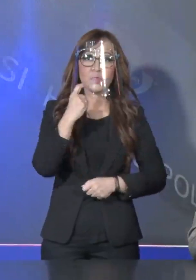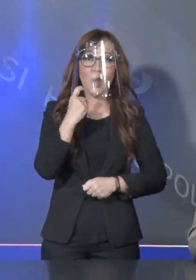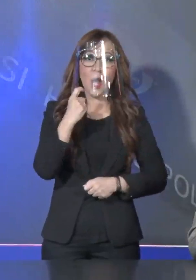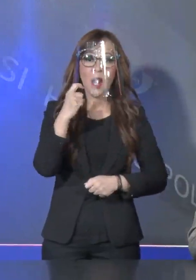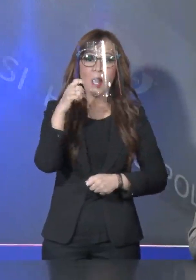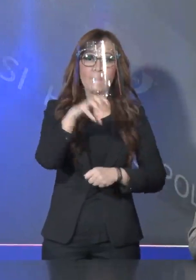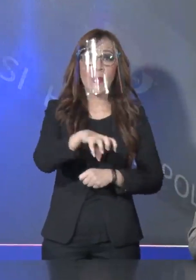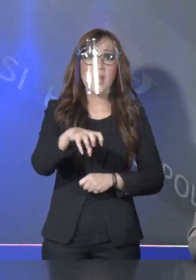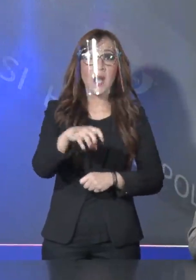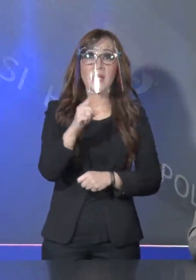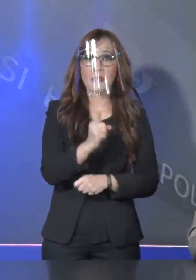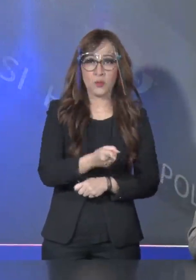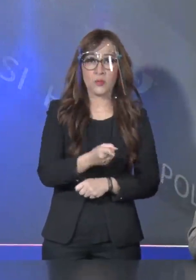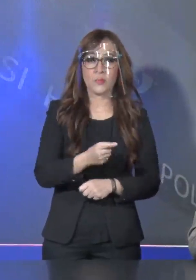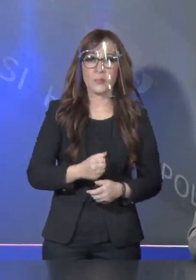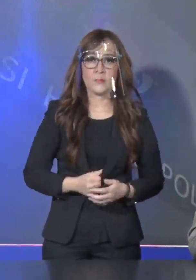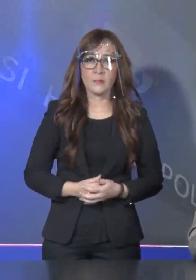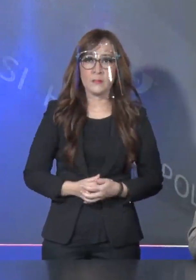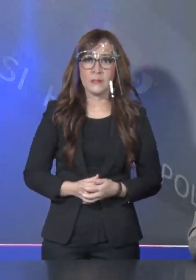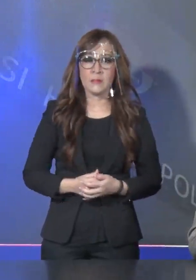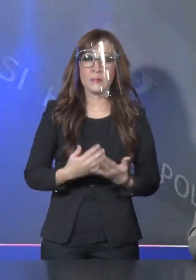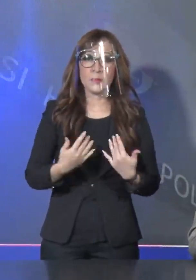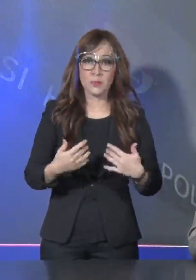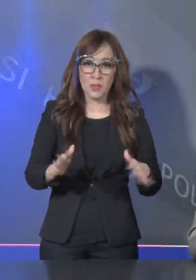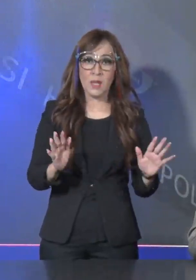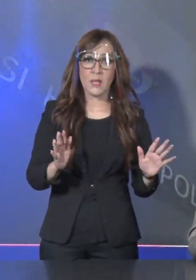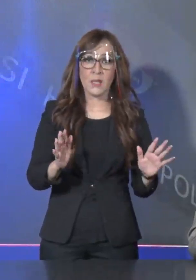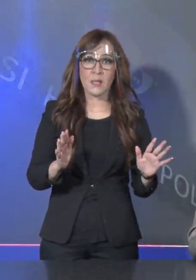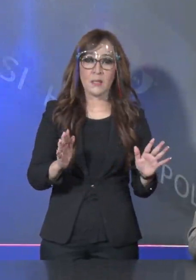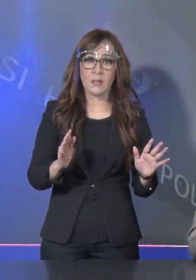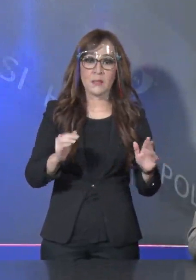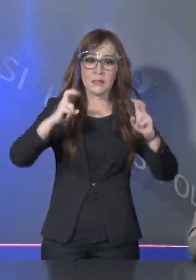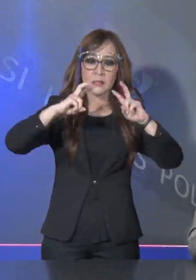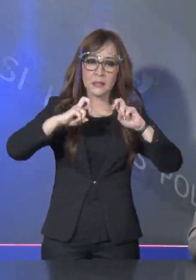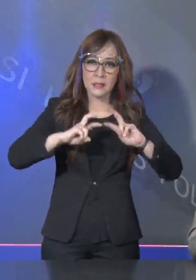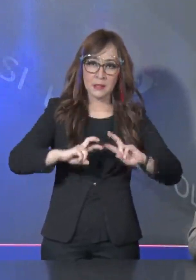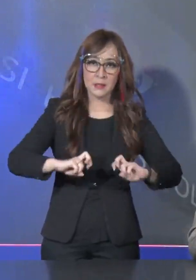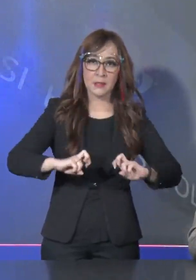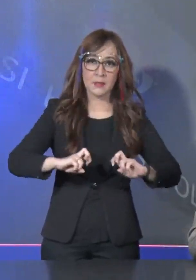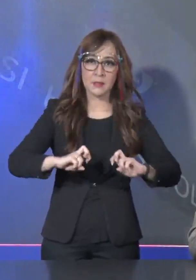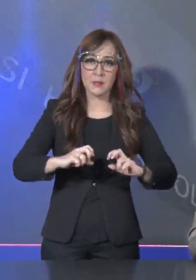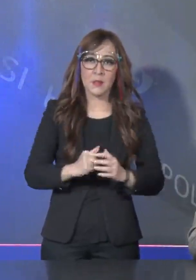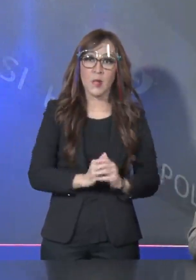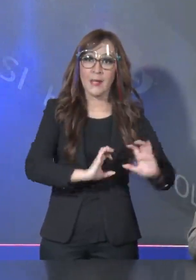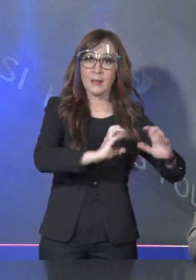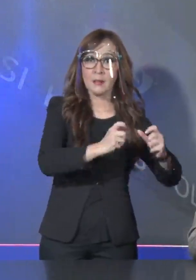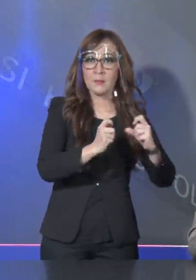bom tersebut. Dan setelah dilakukan penelitian oleh tim